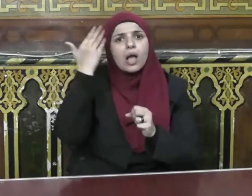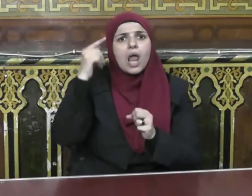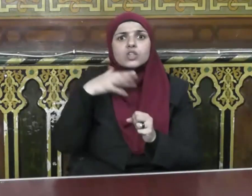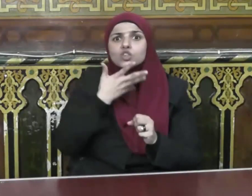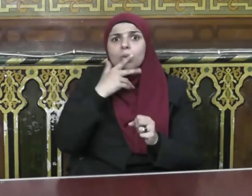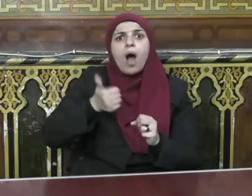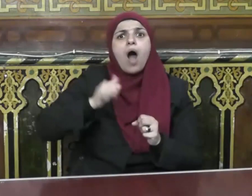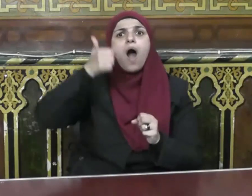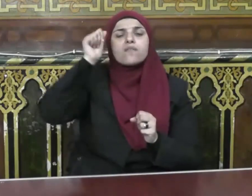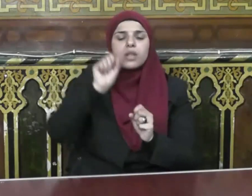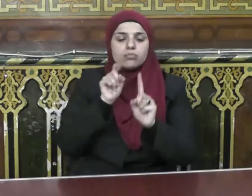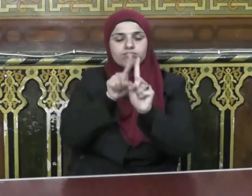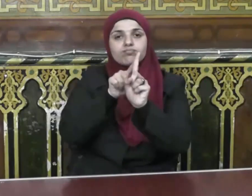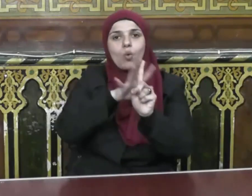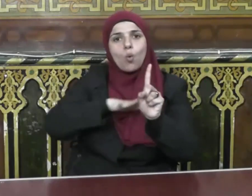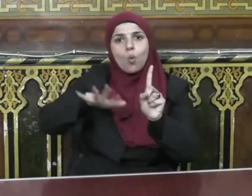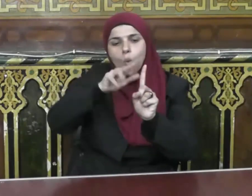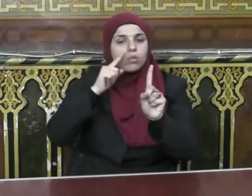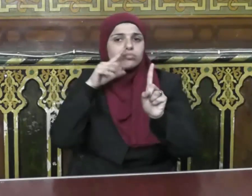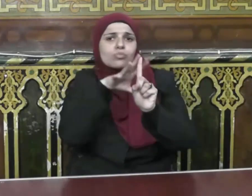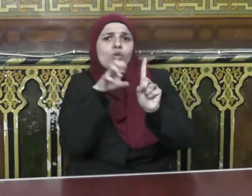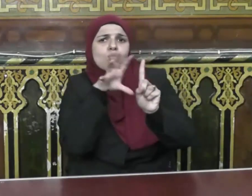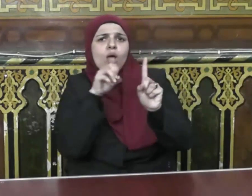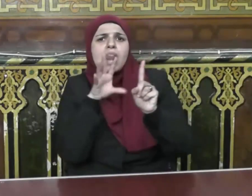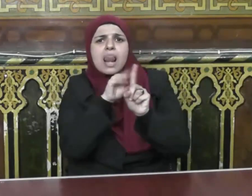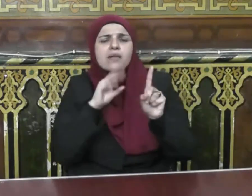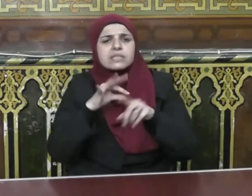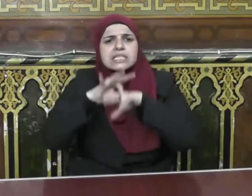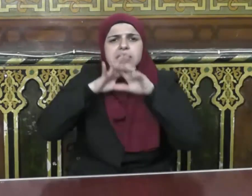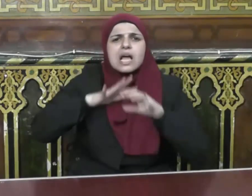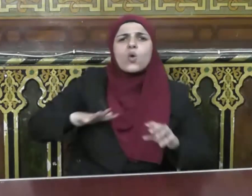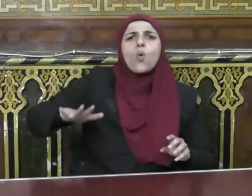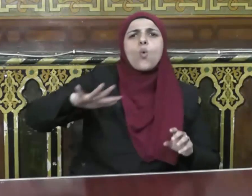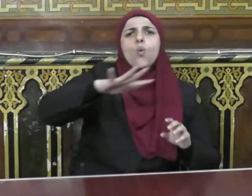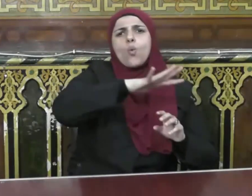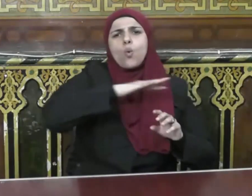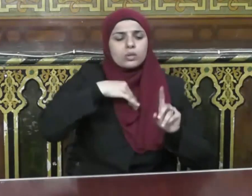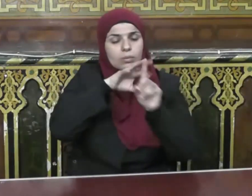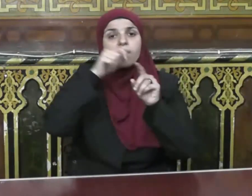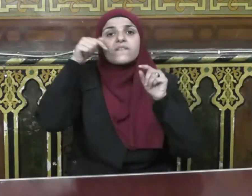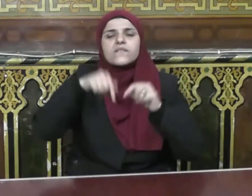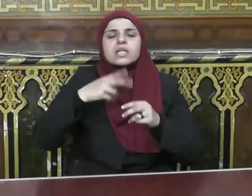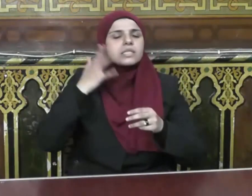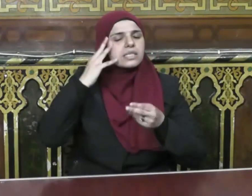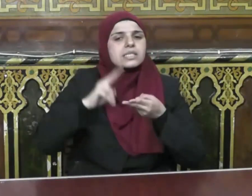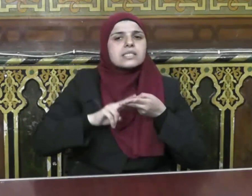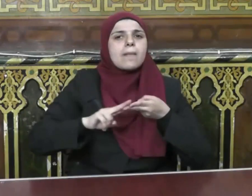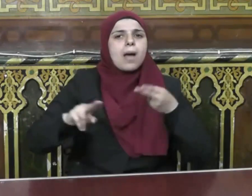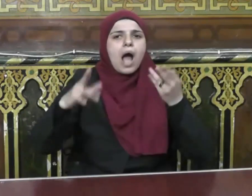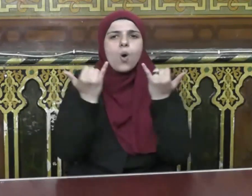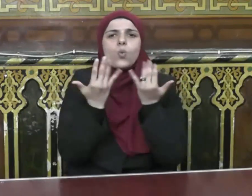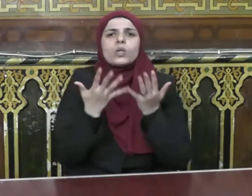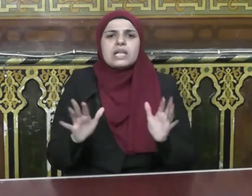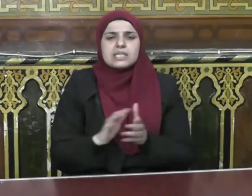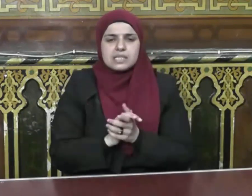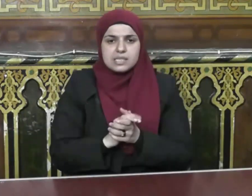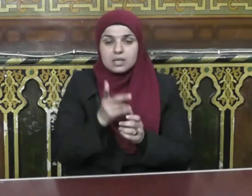القدوة لأمته وللإنسانية جمعاء في السماحة والتيسير. وفي ذلك